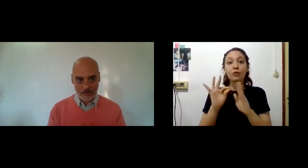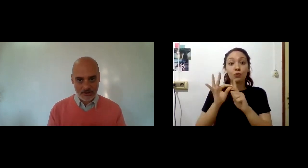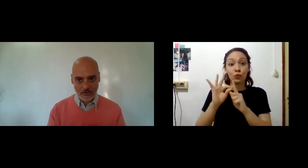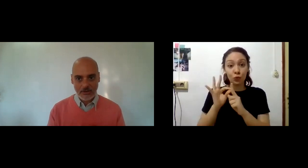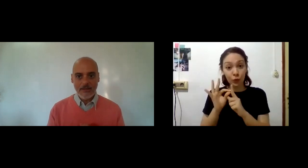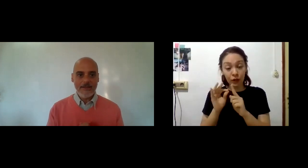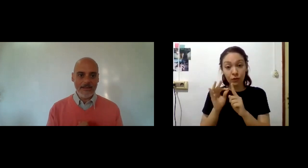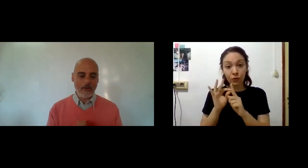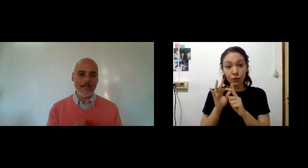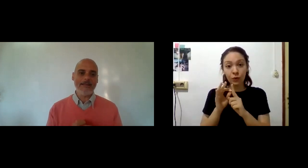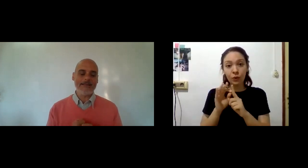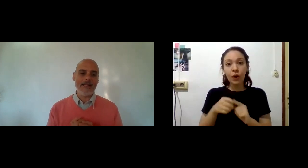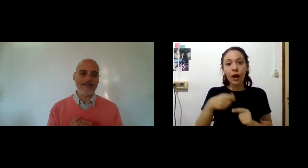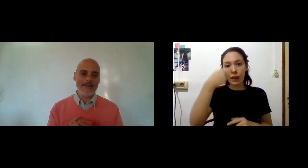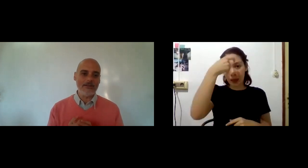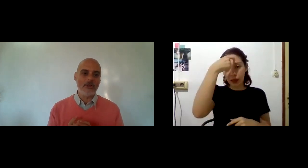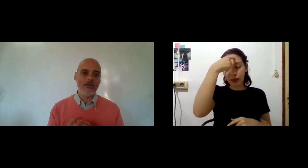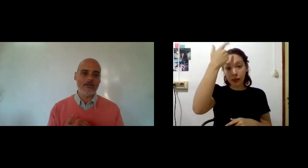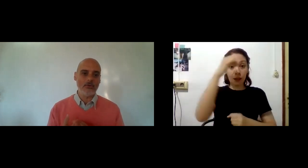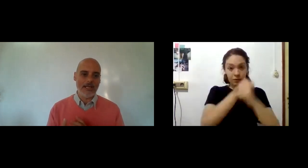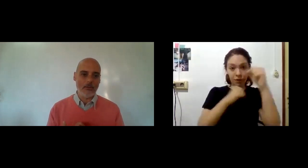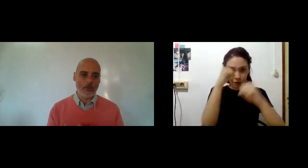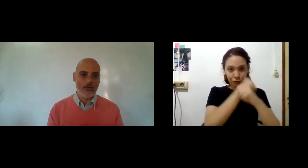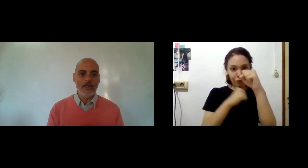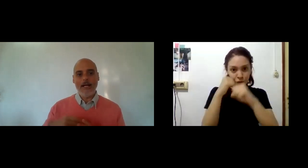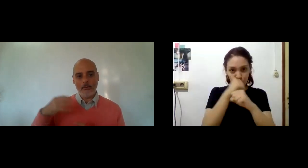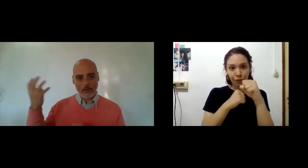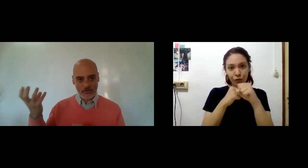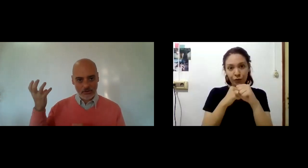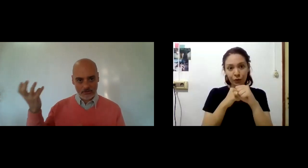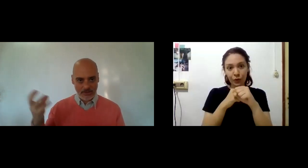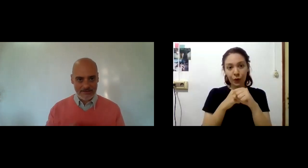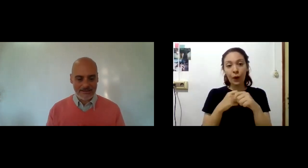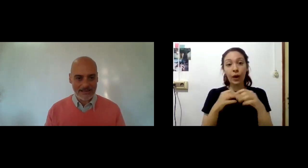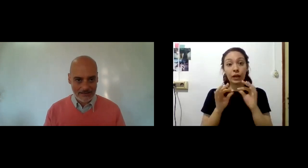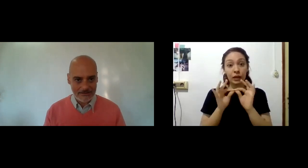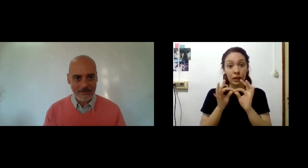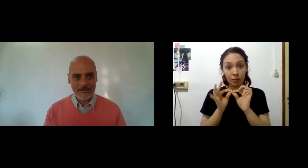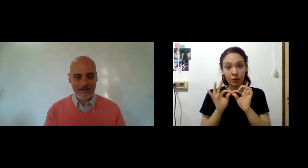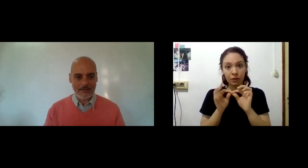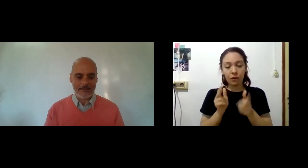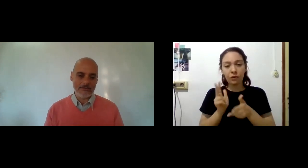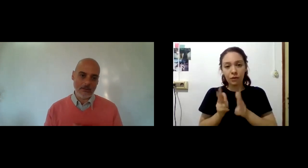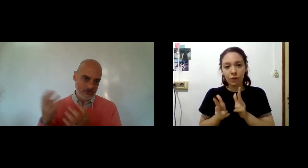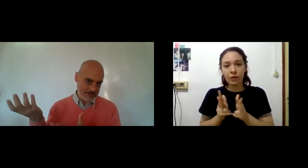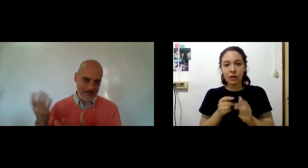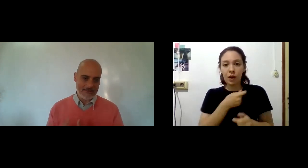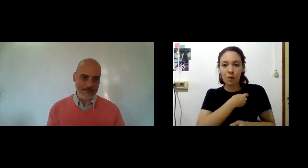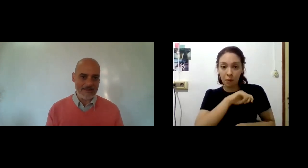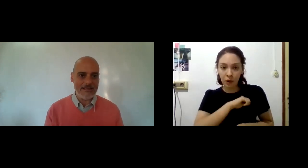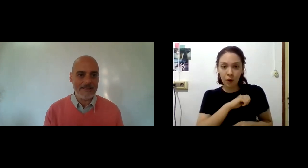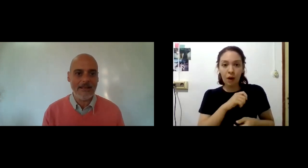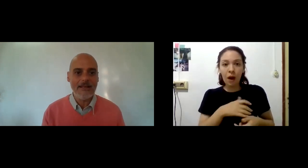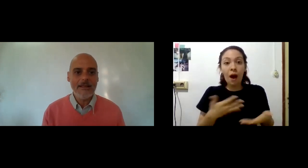aprobado por el Consejo y ahora está siendo estudiado por una comisión central, que es una comisión central